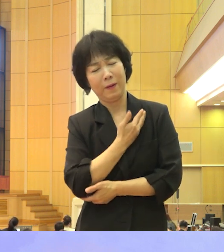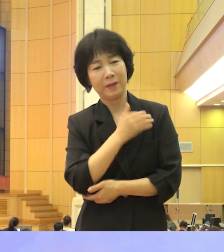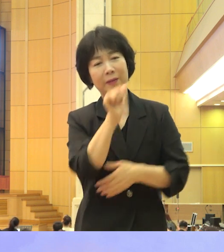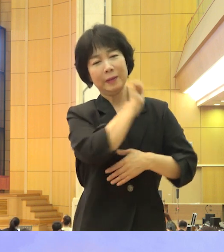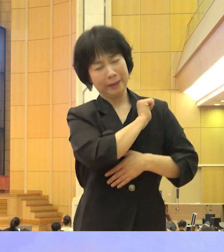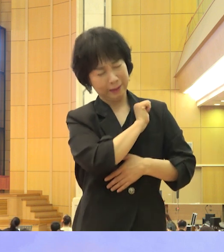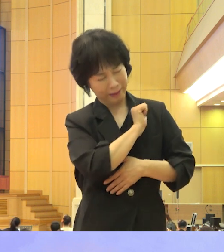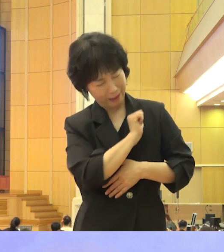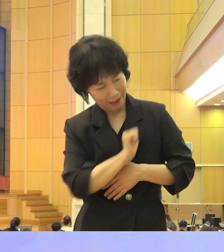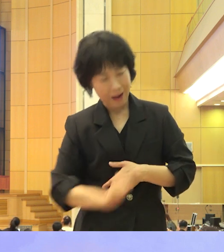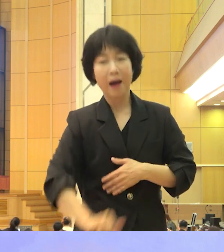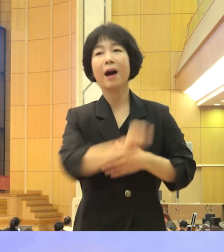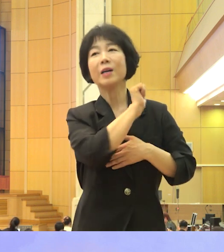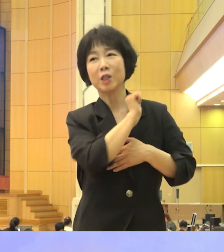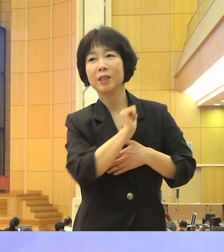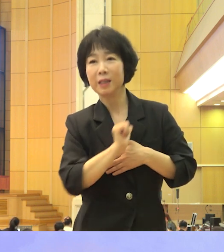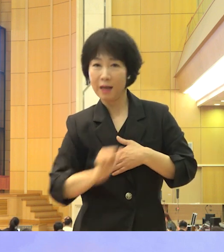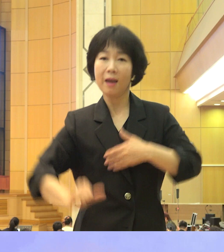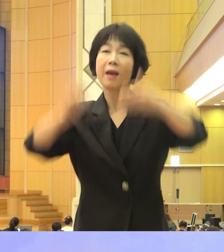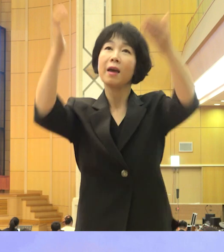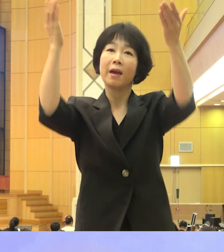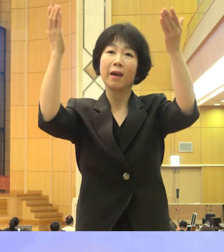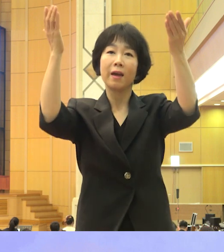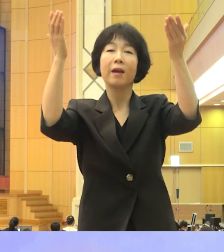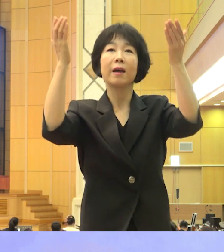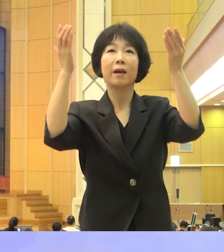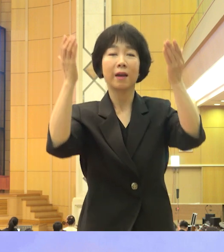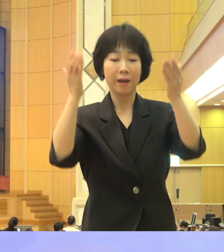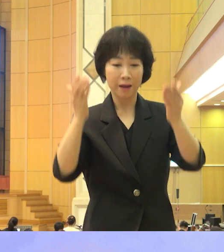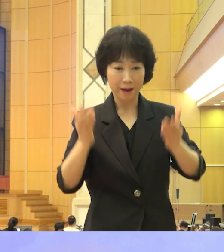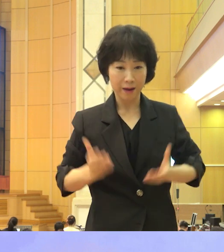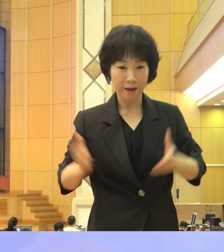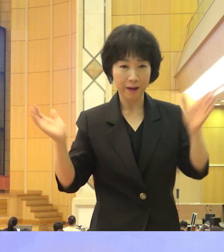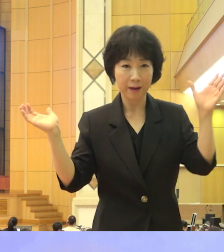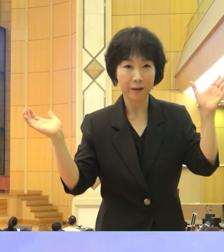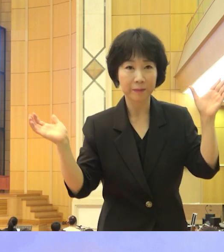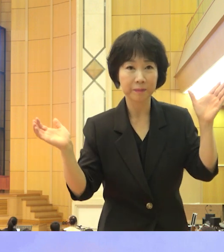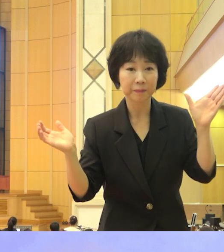버티고 견디게 하시네.